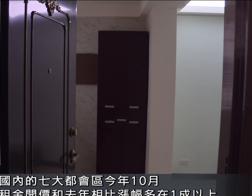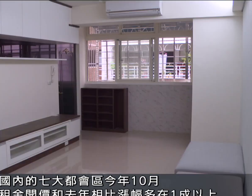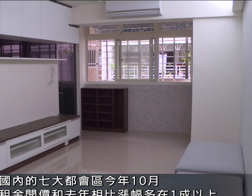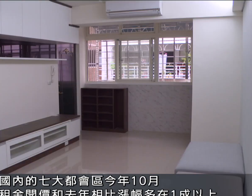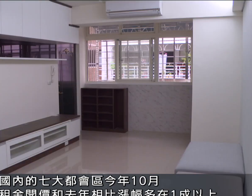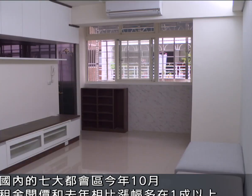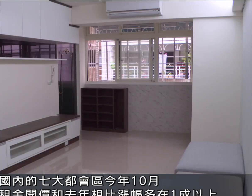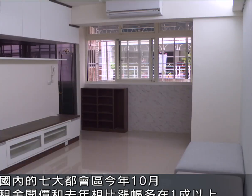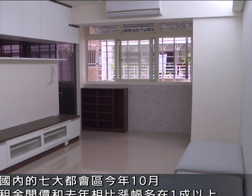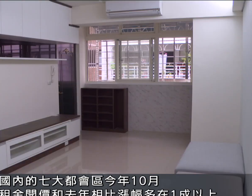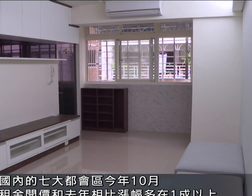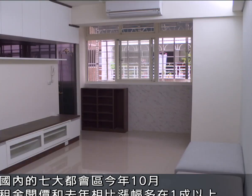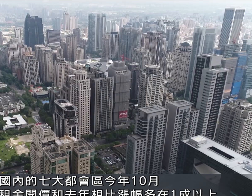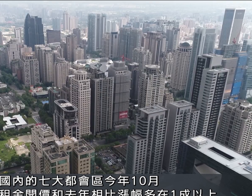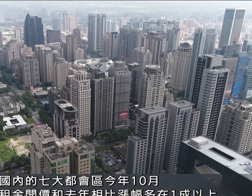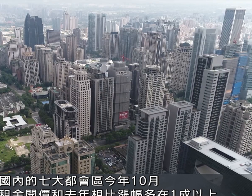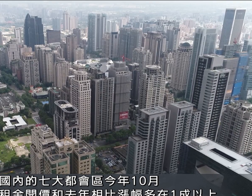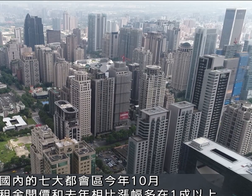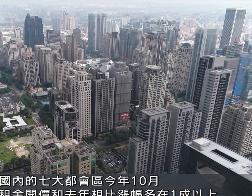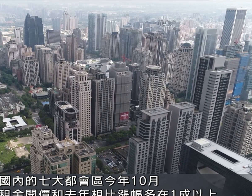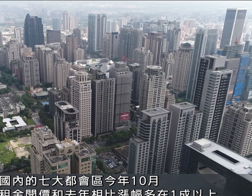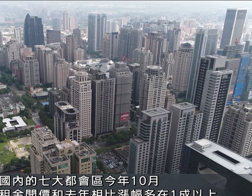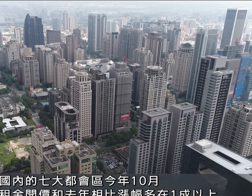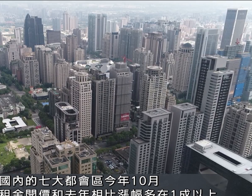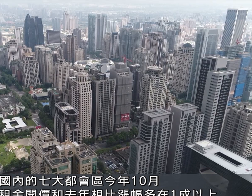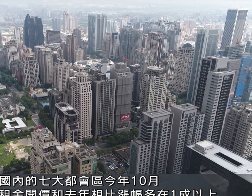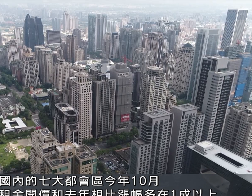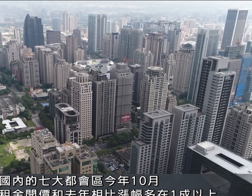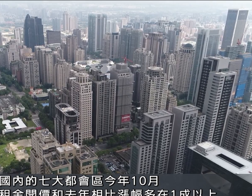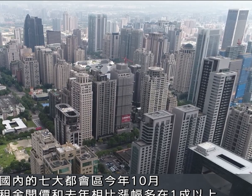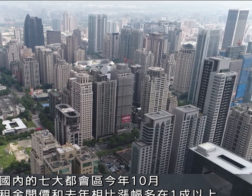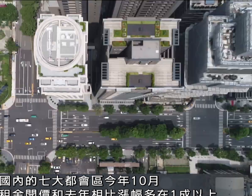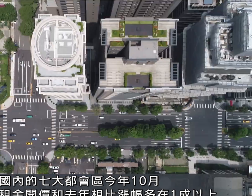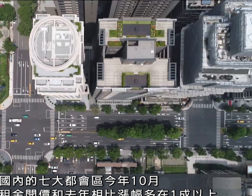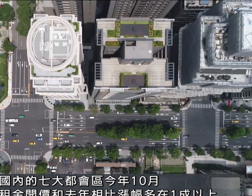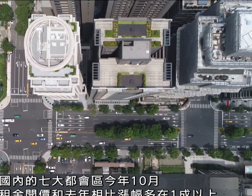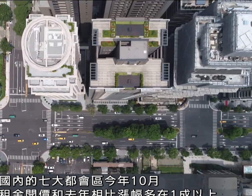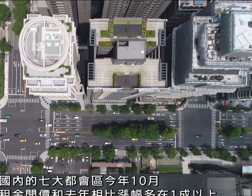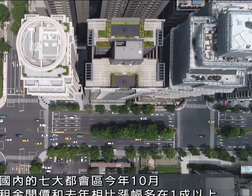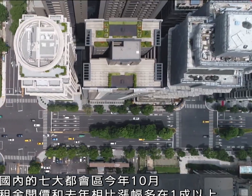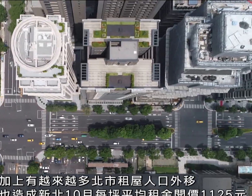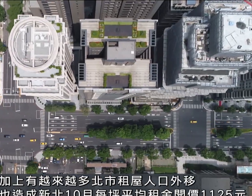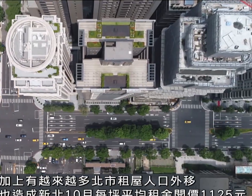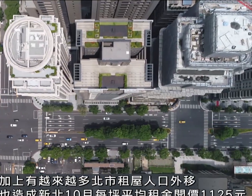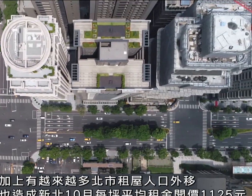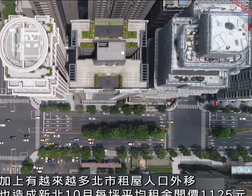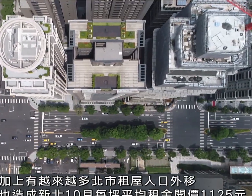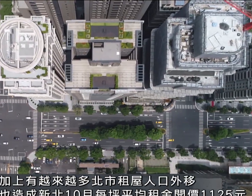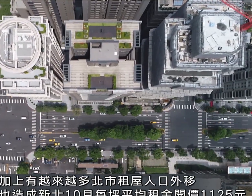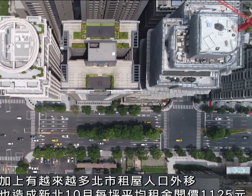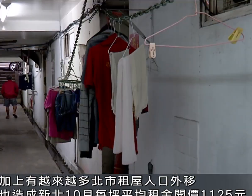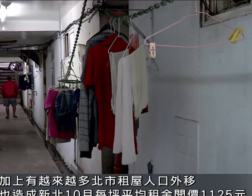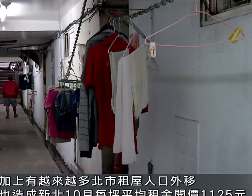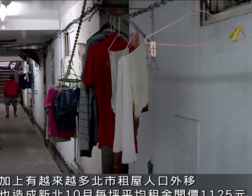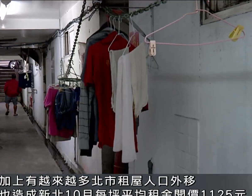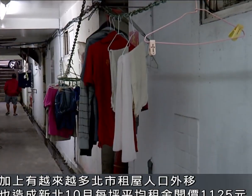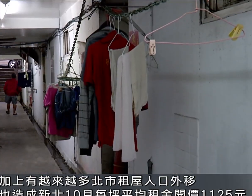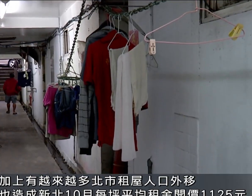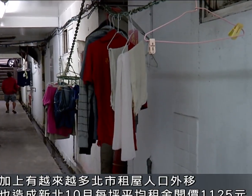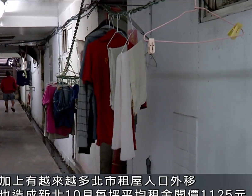大都会区今年10月租金开价和去年相比，涨幅多在1成以上。加上有越来越多北市租屋人口外